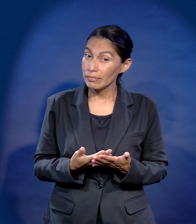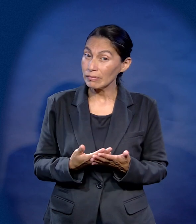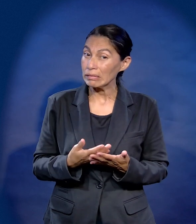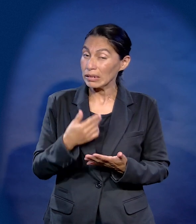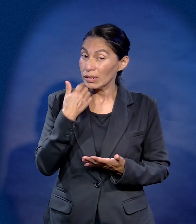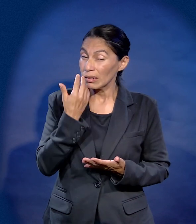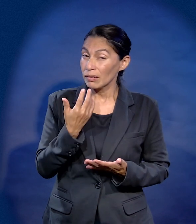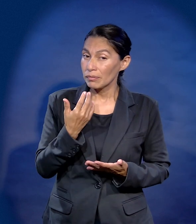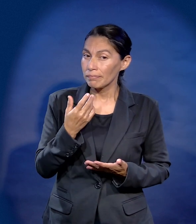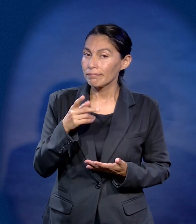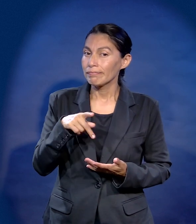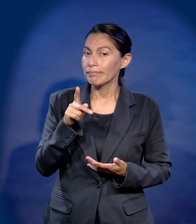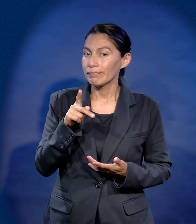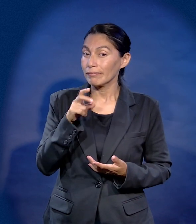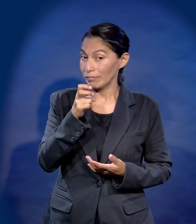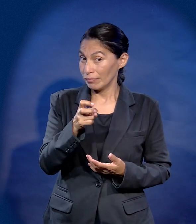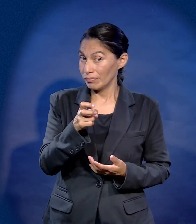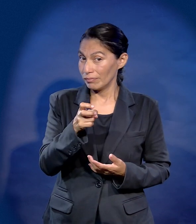Pero escúchame,